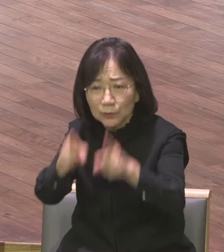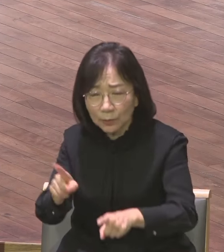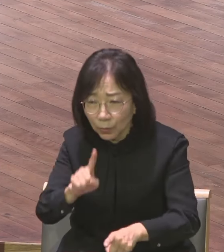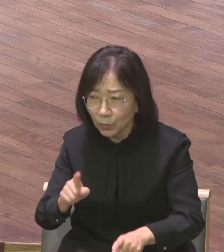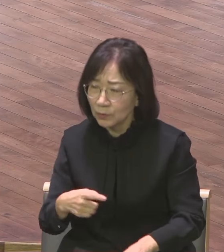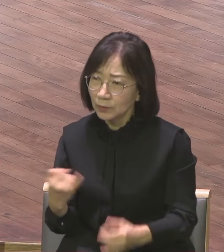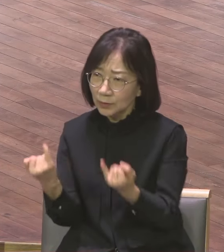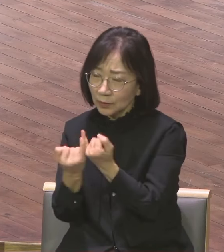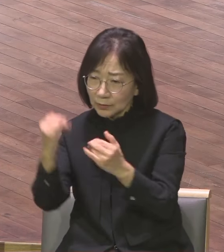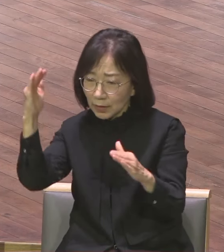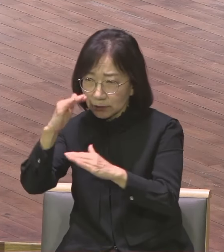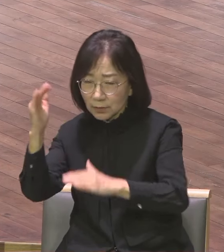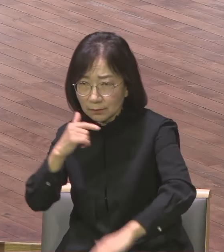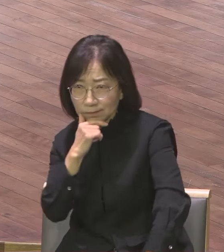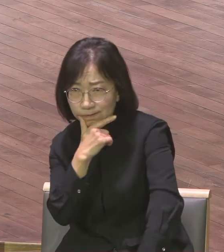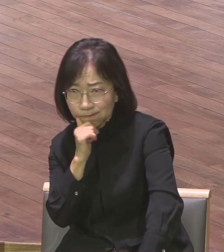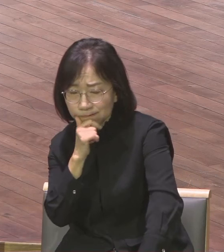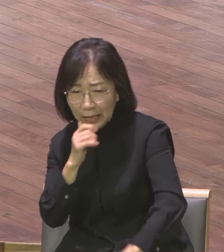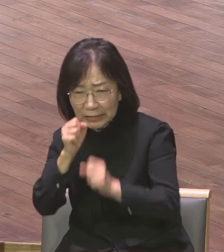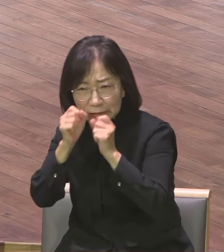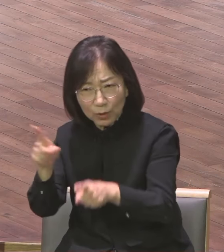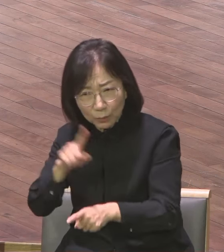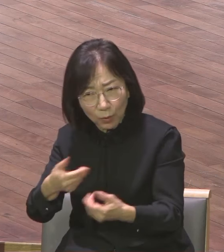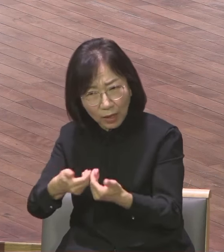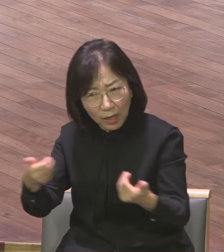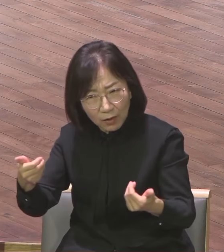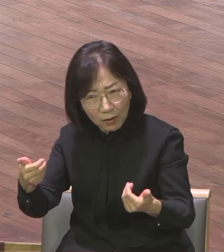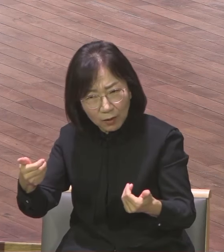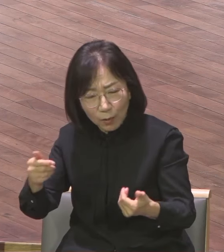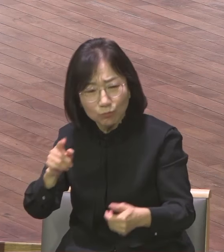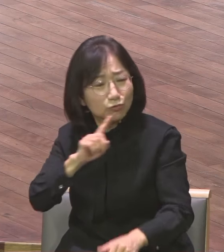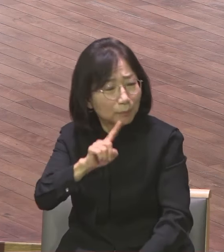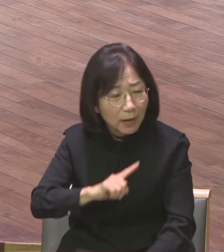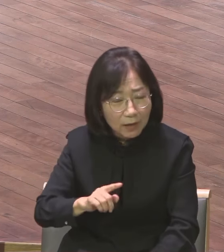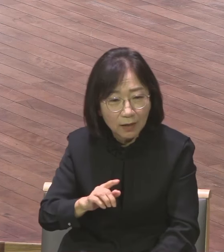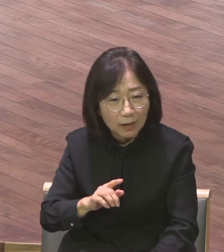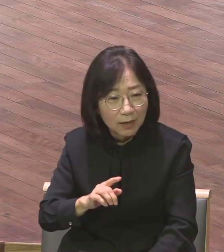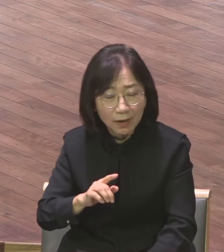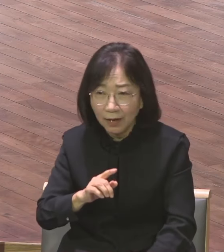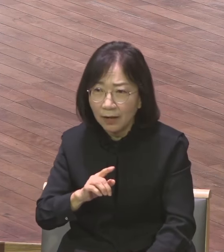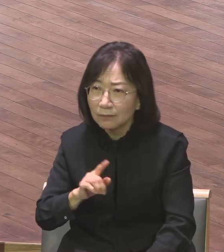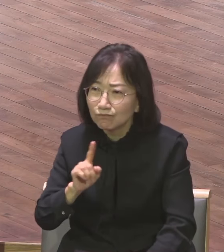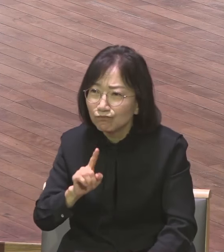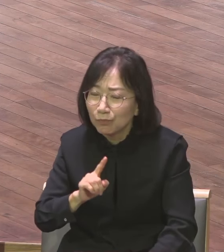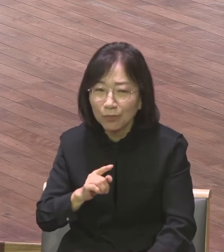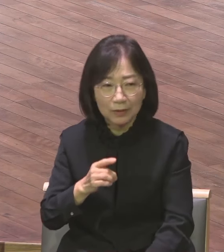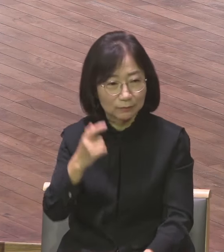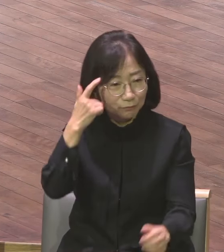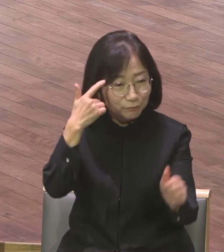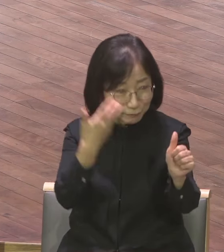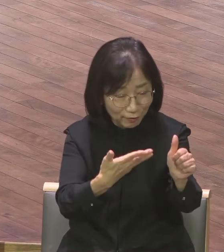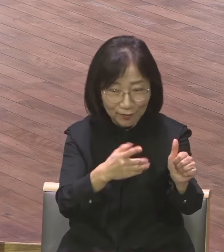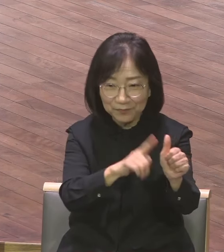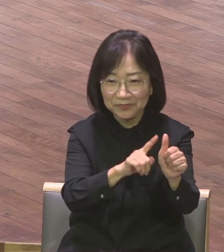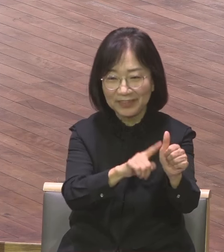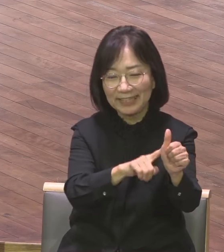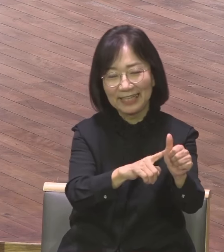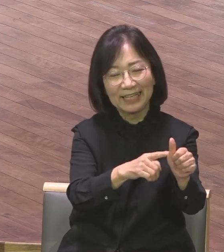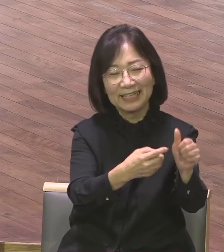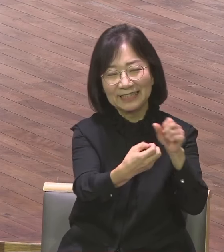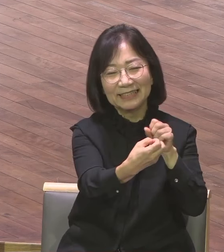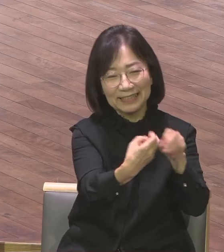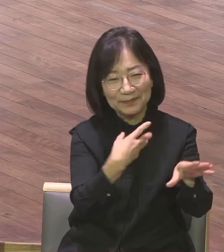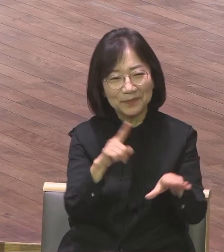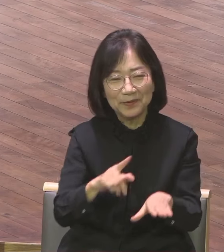그럼 이 학생이 기회라 그럼 헤어질 기회란 말인가 이렇게 어리둥절한 표정을 지으니까